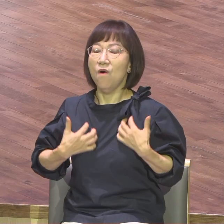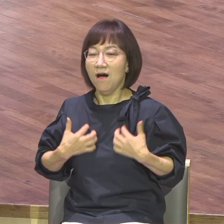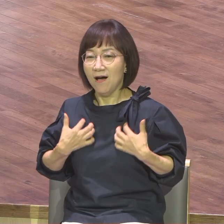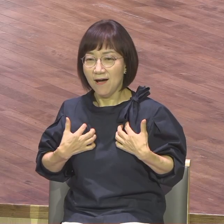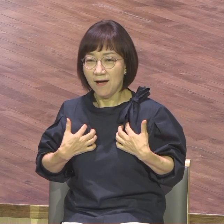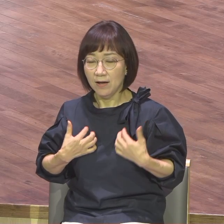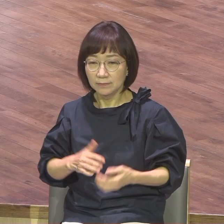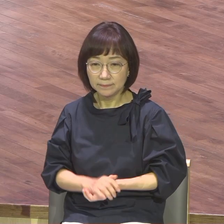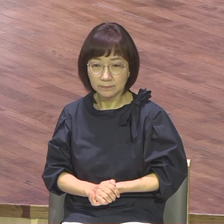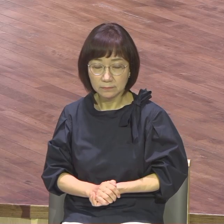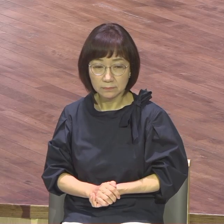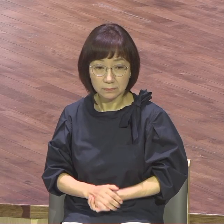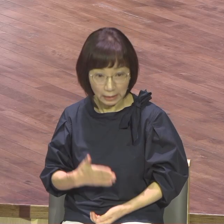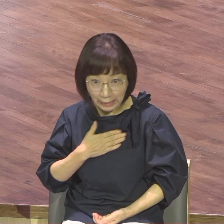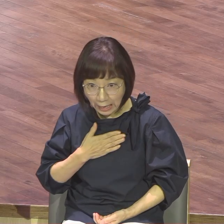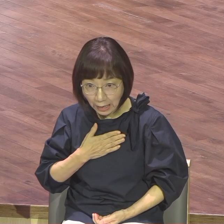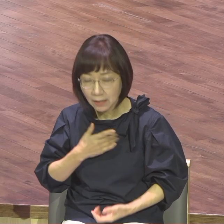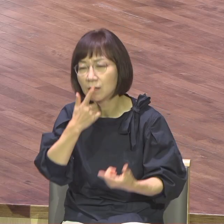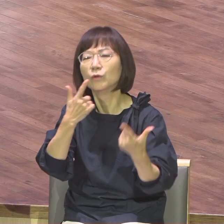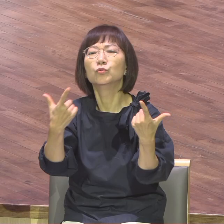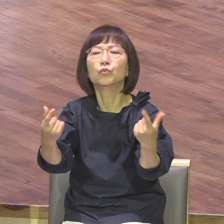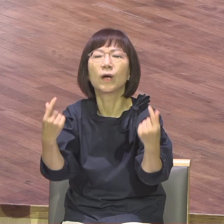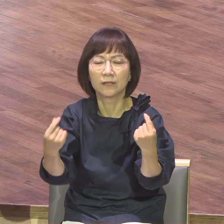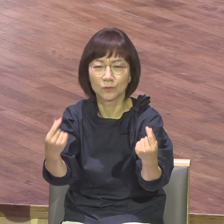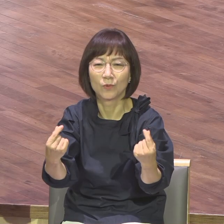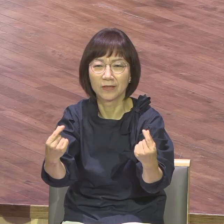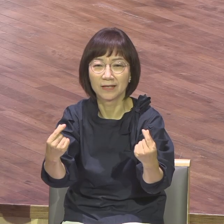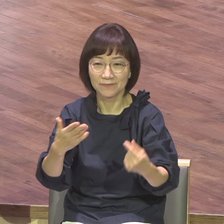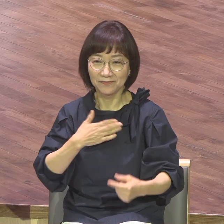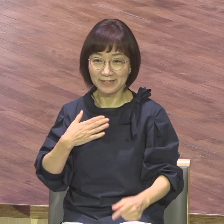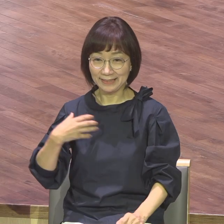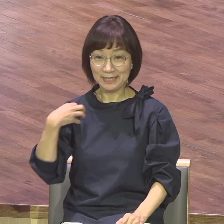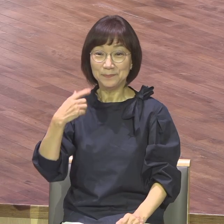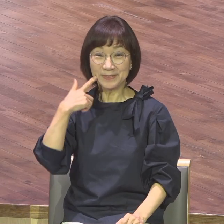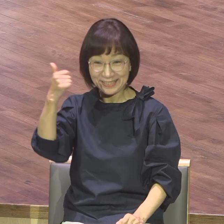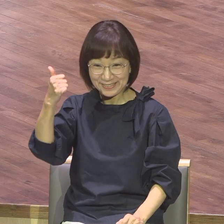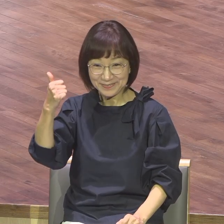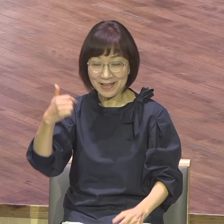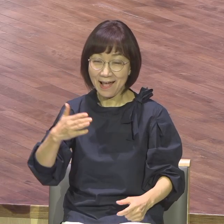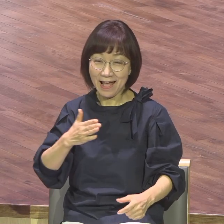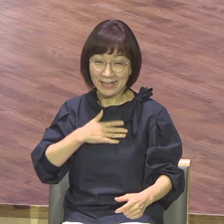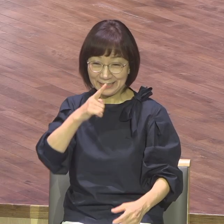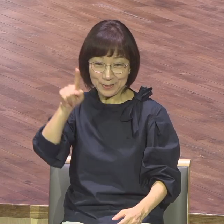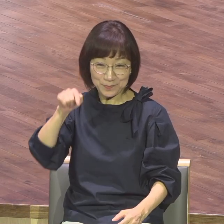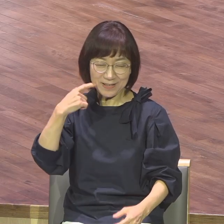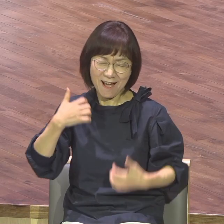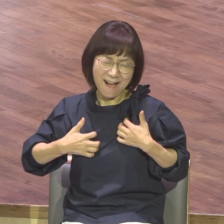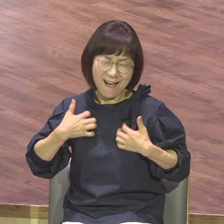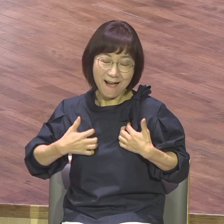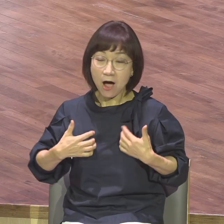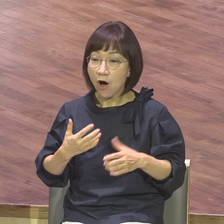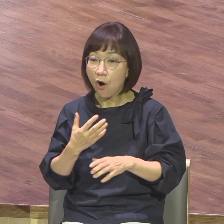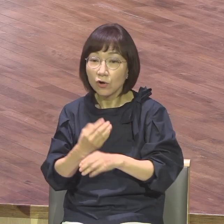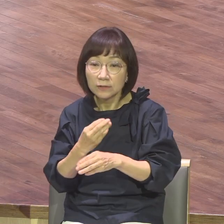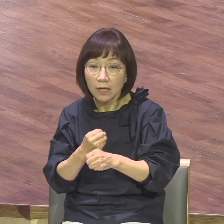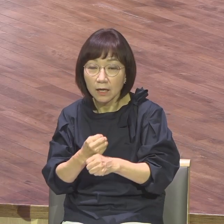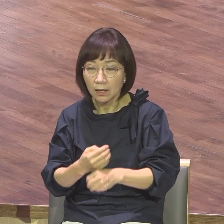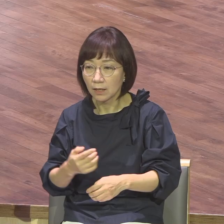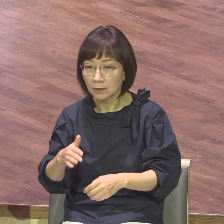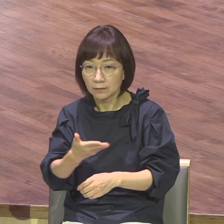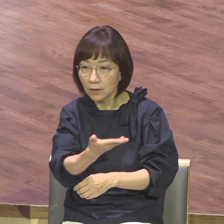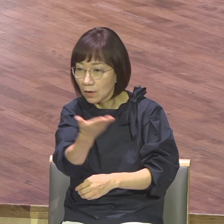저도 그렇습니다. 담임 목사를 하면 이 교회 언제가 가장 기쁘냐? 영적 성장이라는 모습 보고